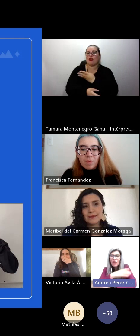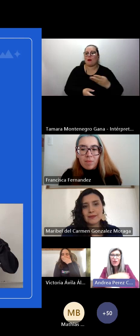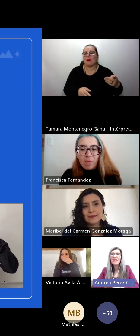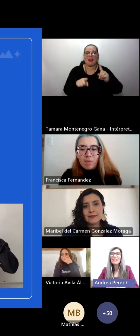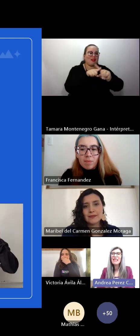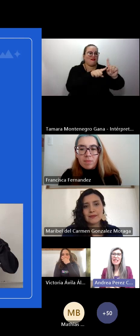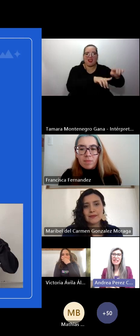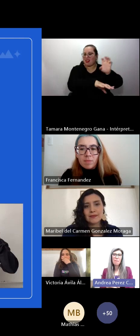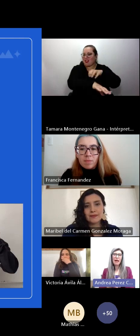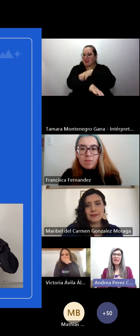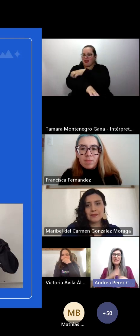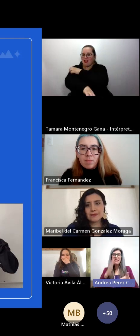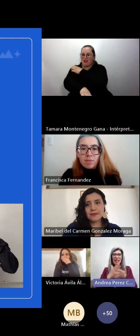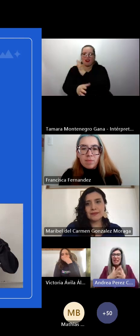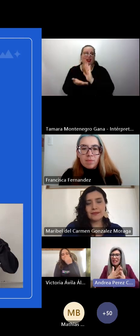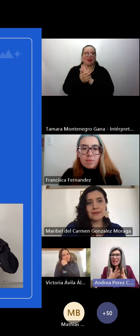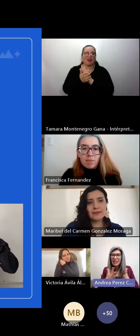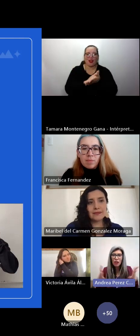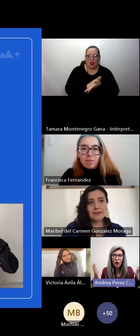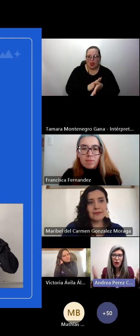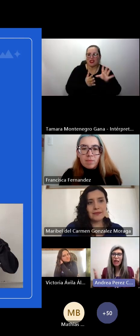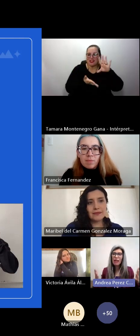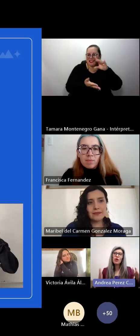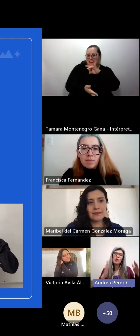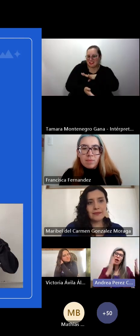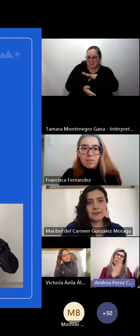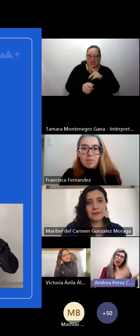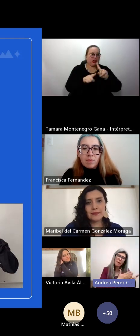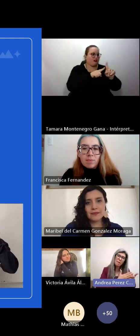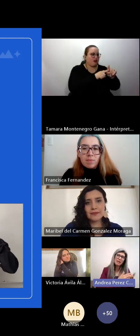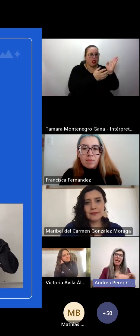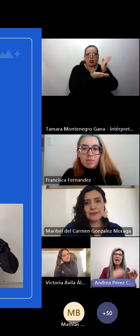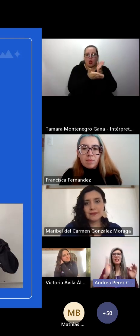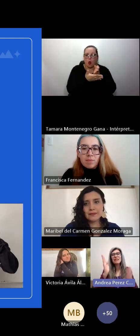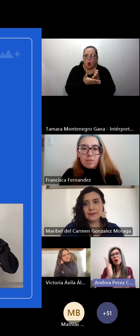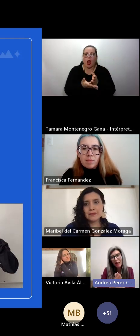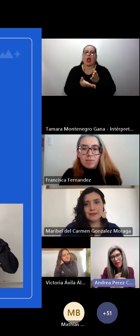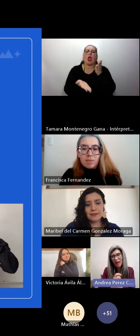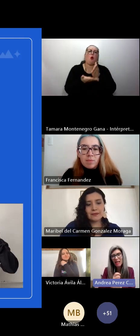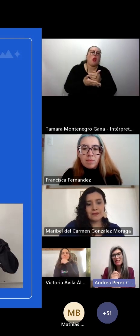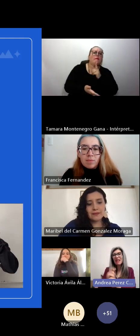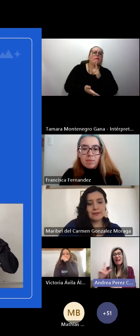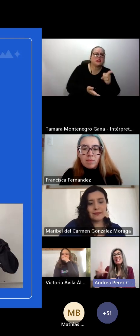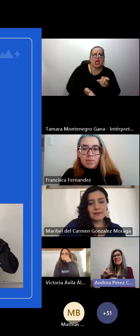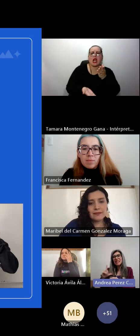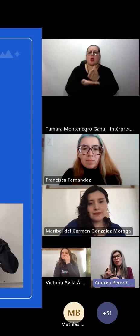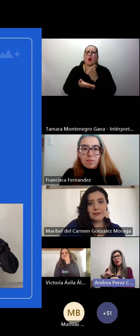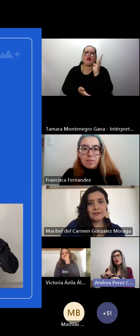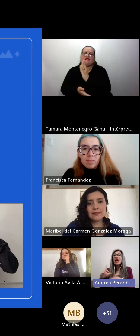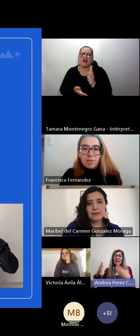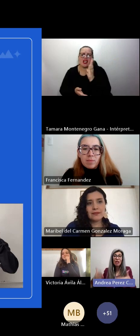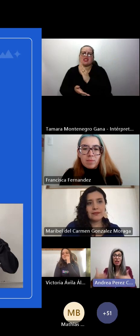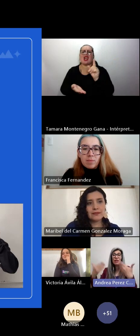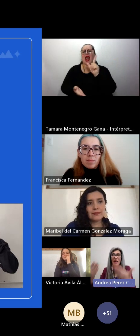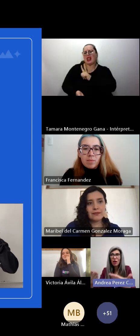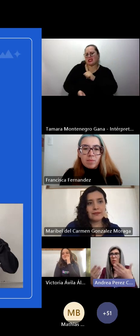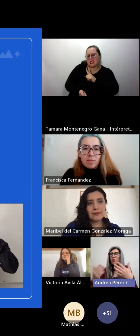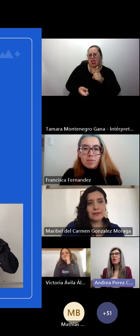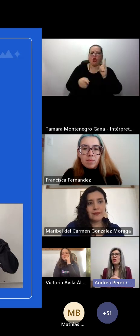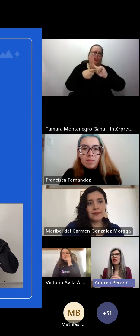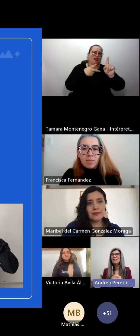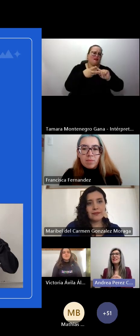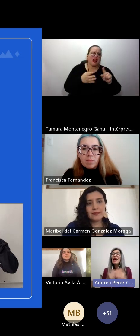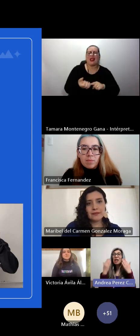distintas regiones del país, de distintos colegios, escuelas especiales, escuelas básicas, liceos, liceos